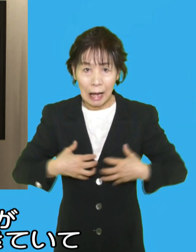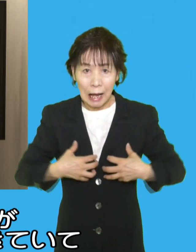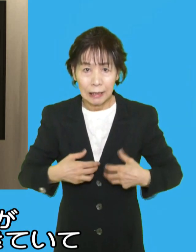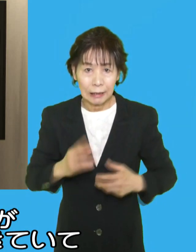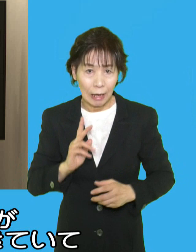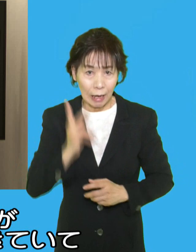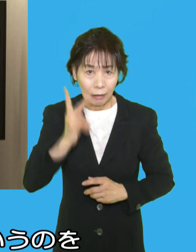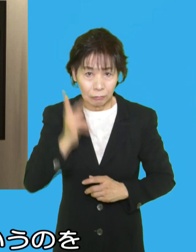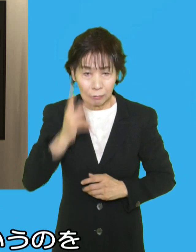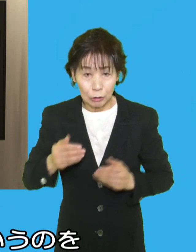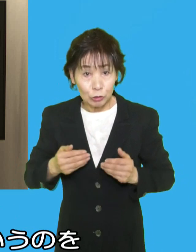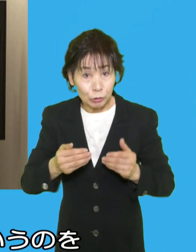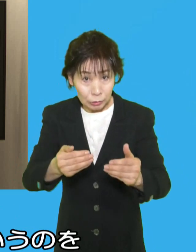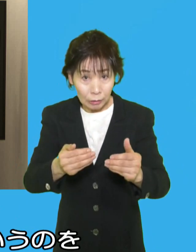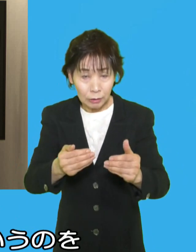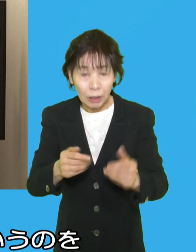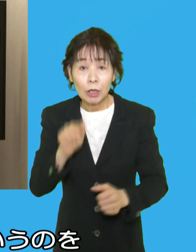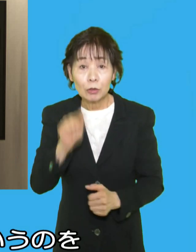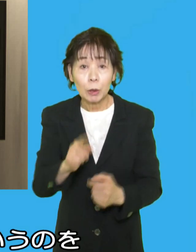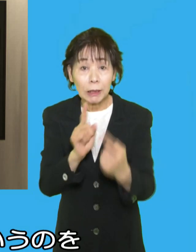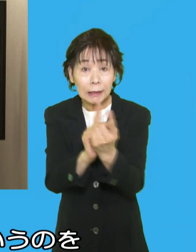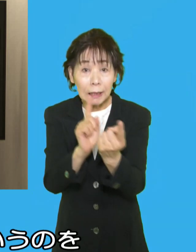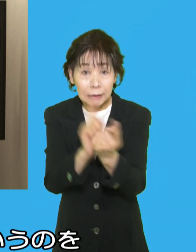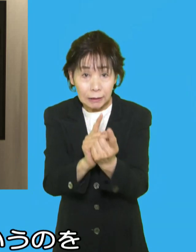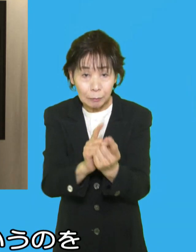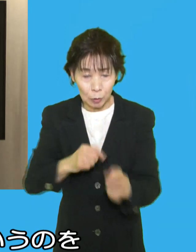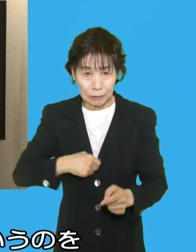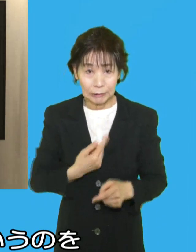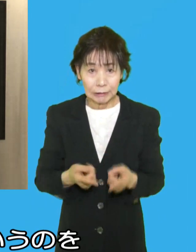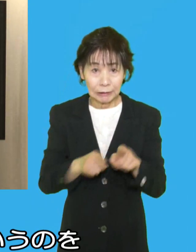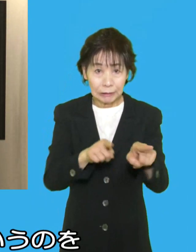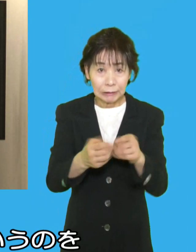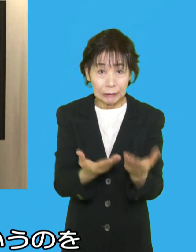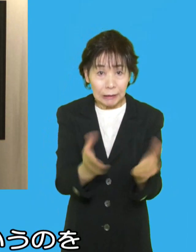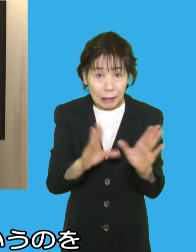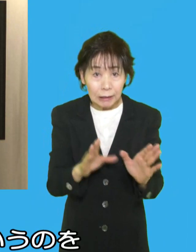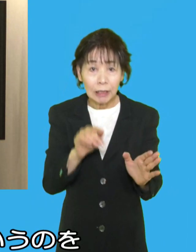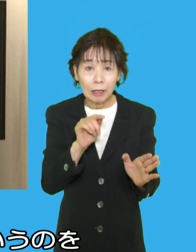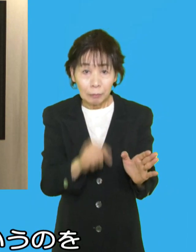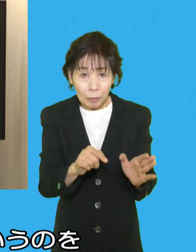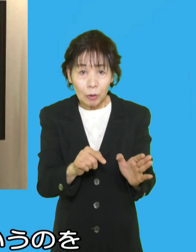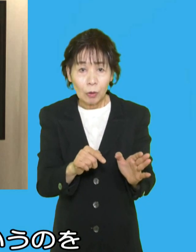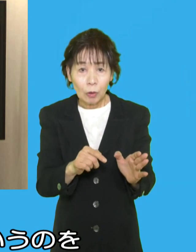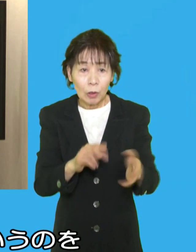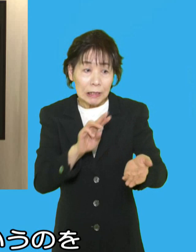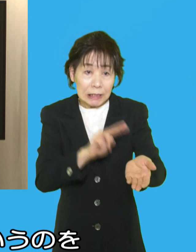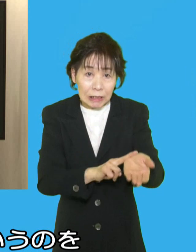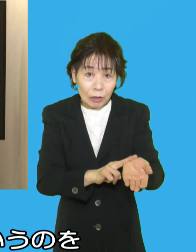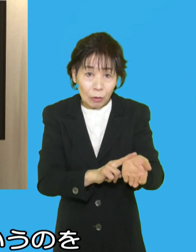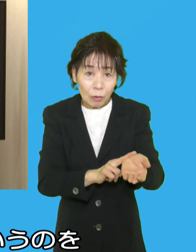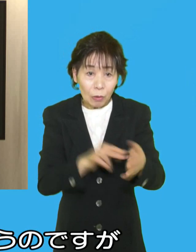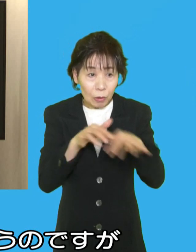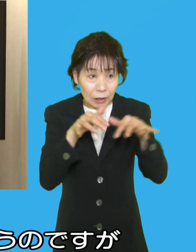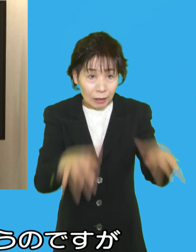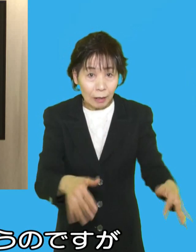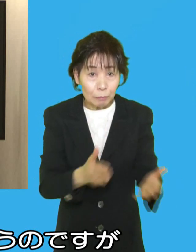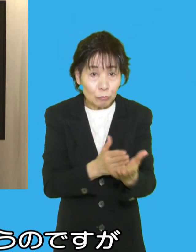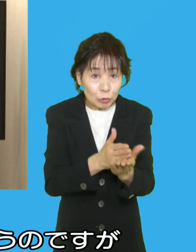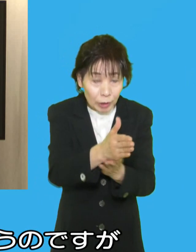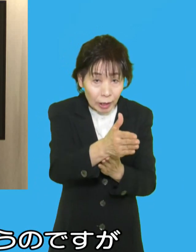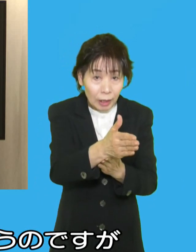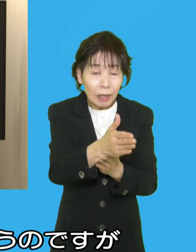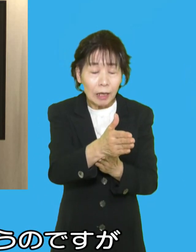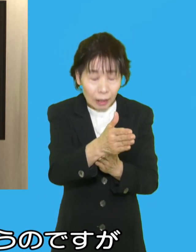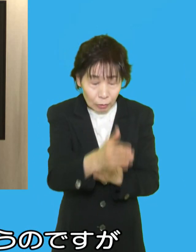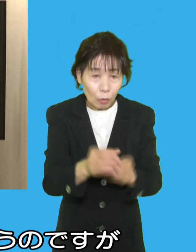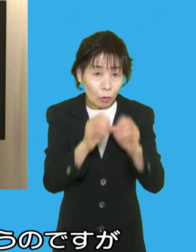進んできていまして、それに対して一応自治体の向けの医療機関向けの情報というのを今厚労省が出し